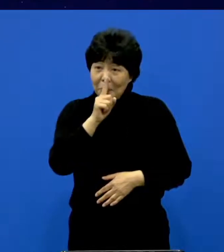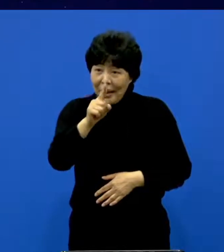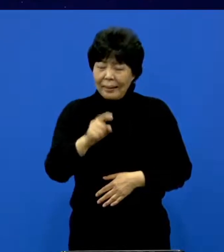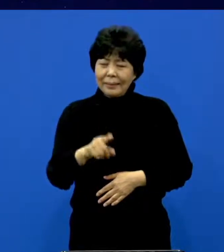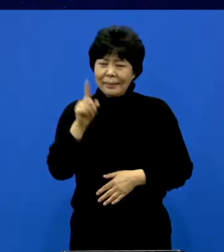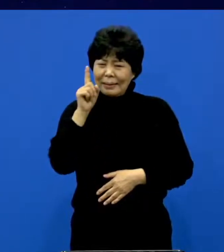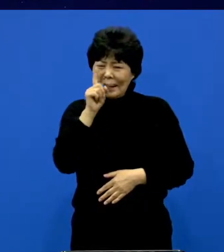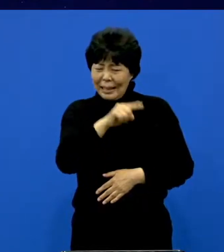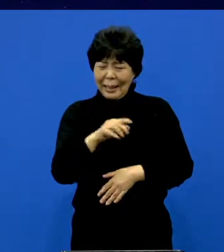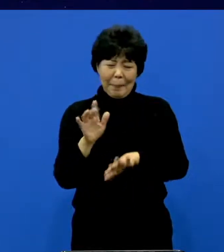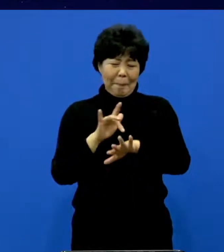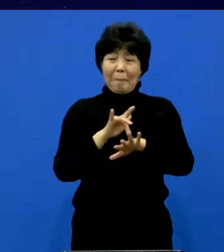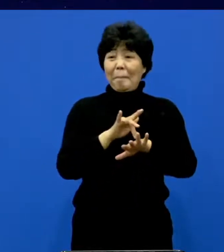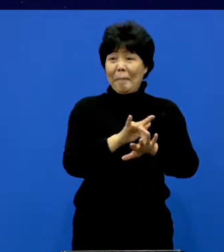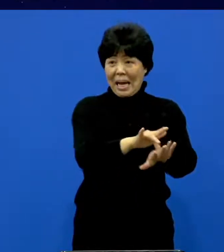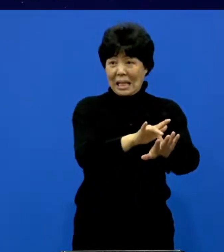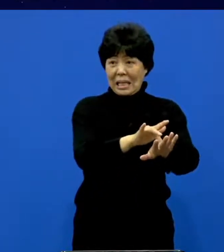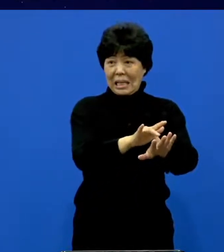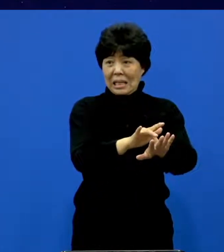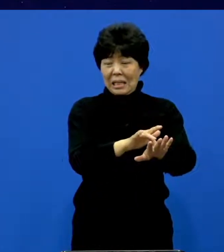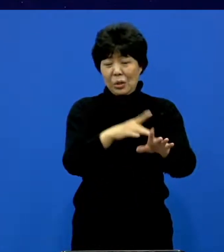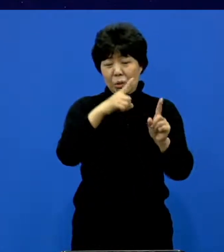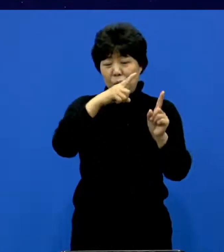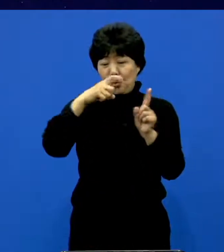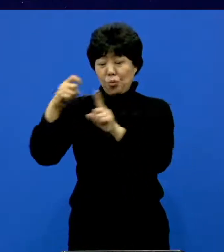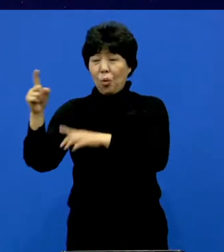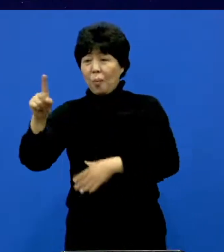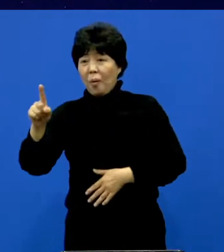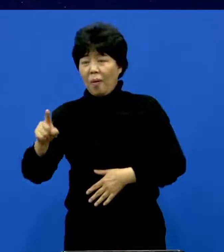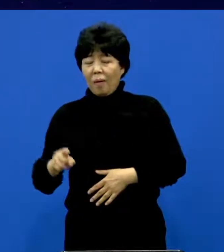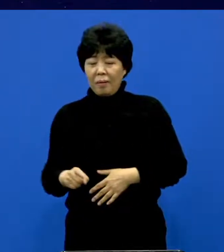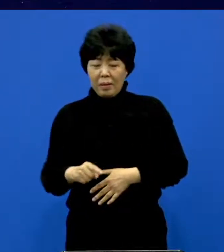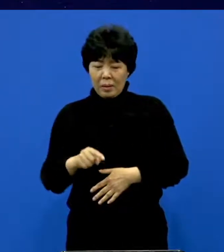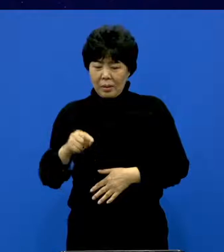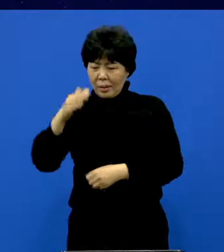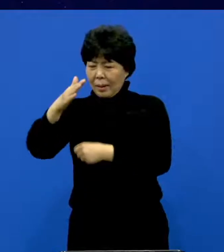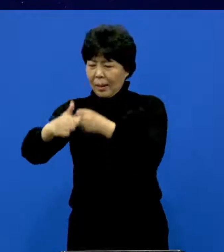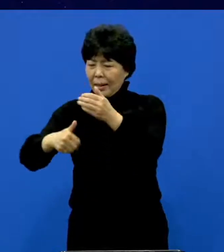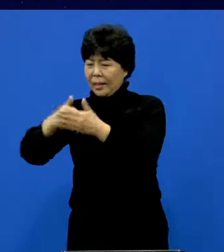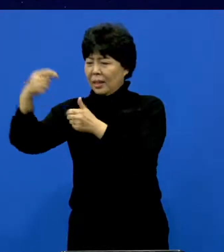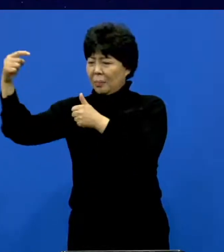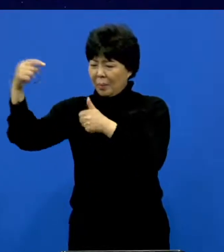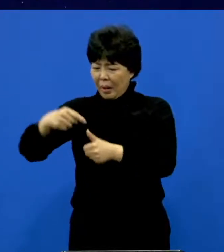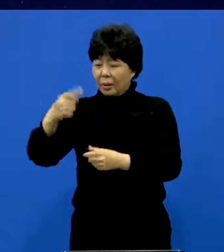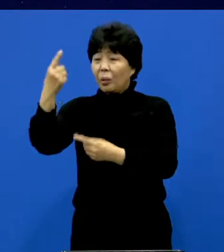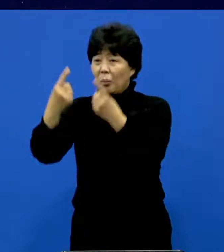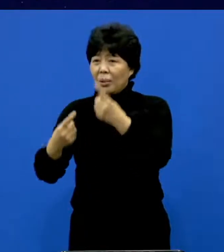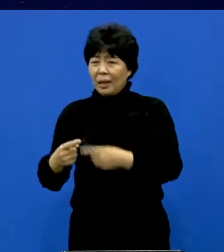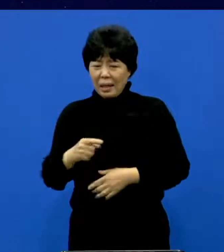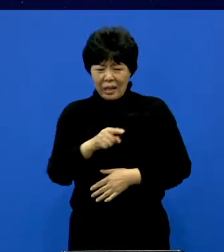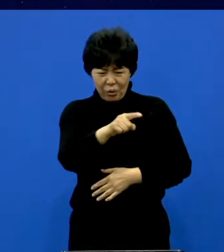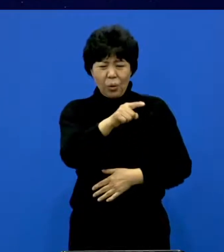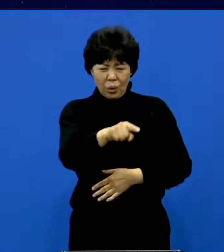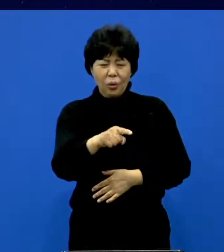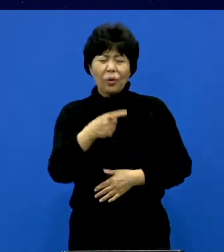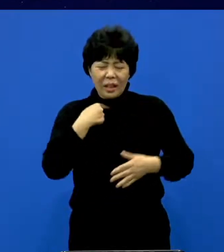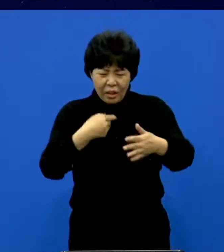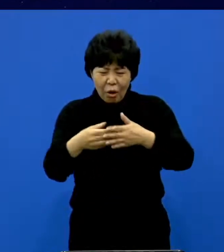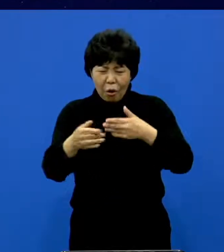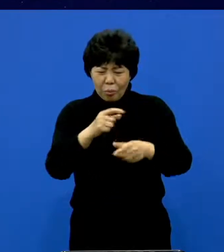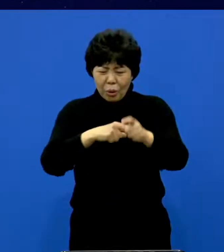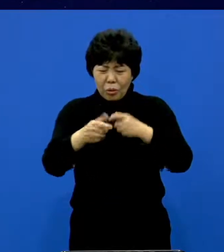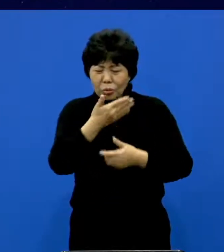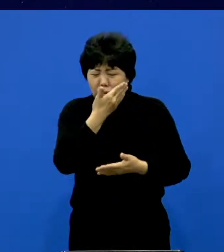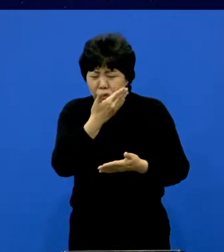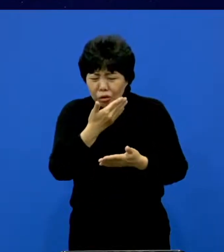하여금 하나님의 명령보다 개인의 경험에 근거하여 결정하라고 유혹한다.